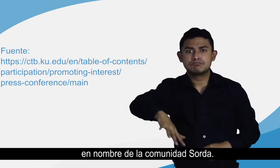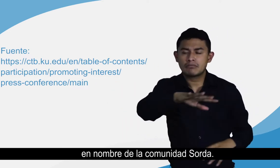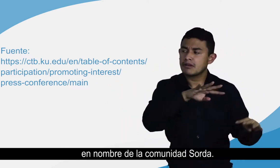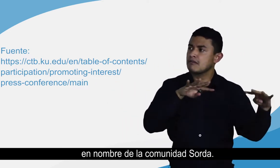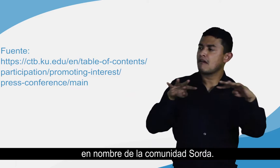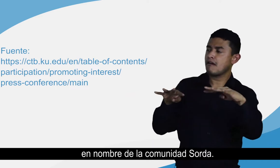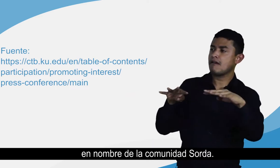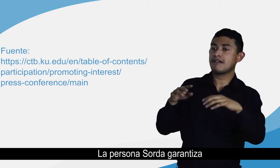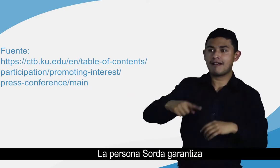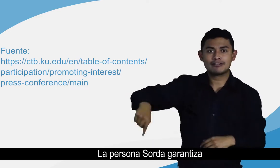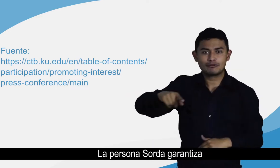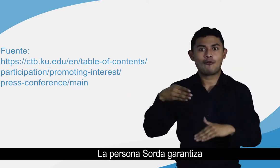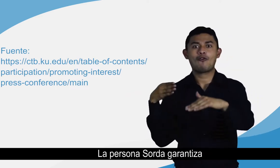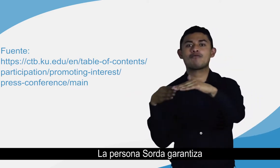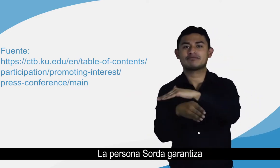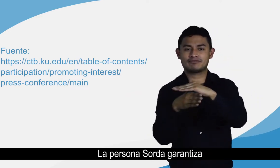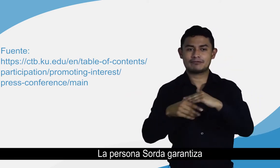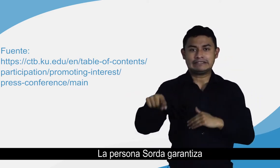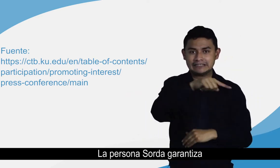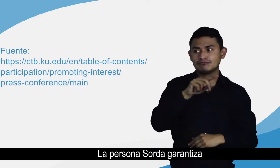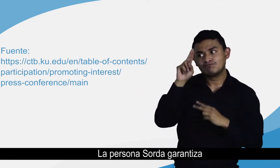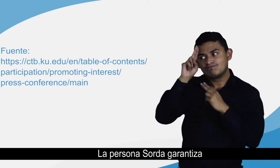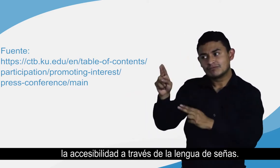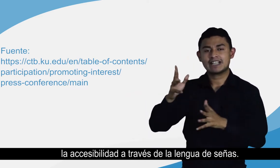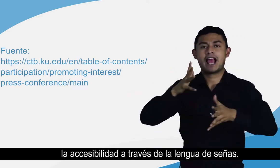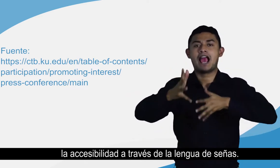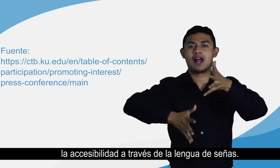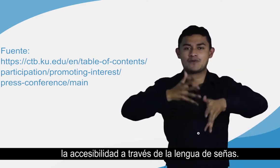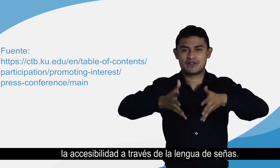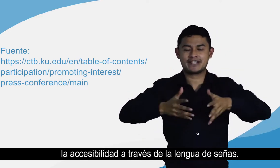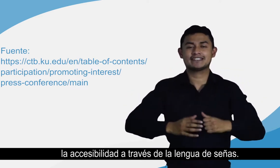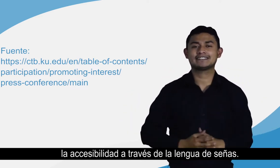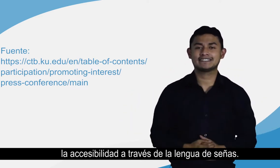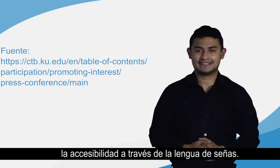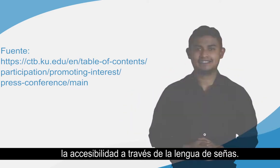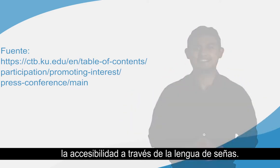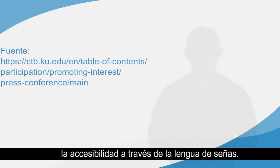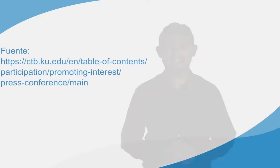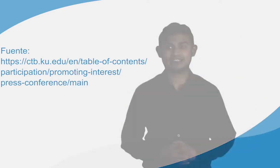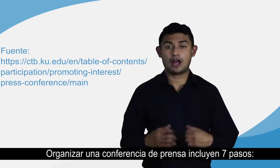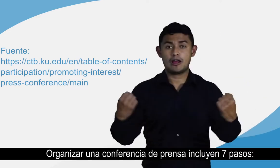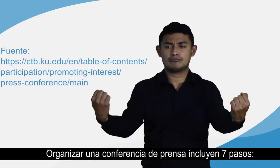sorda. La persona sorda garantiza la accesibilidad a través de la lengua de señas. 2.